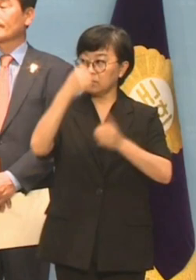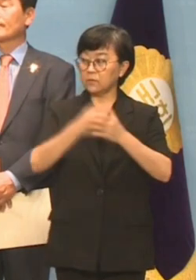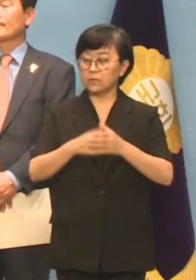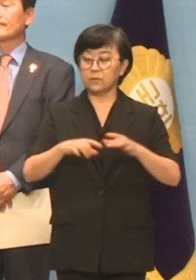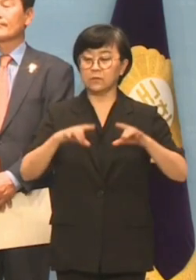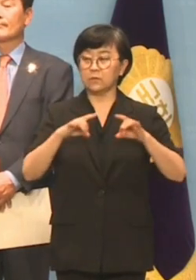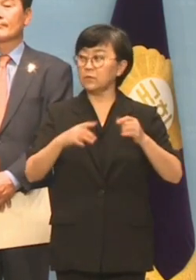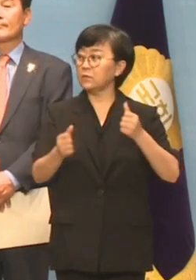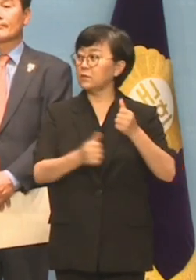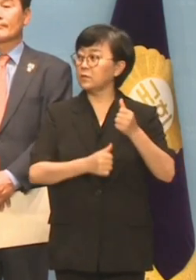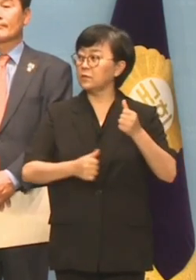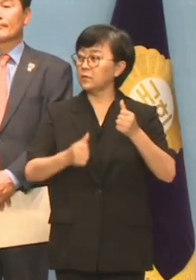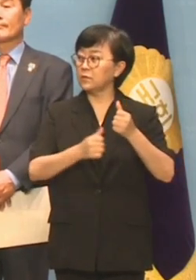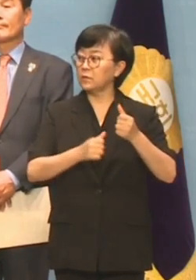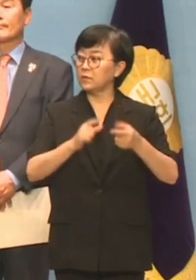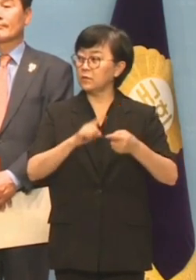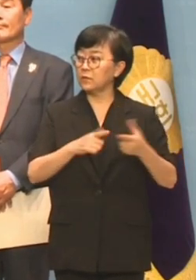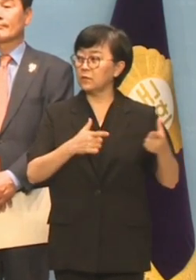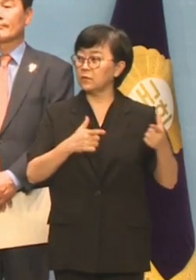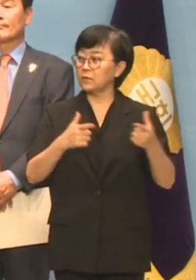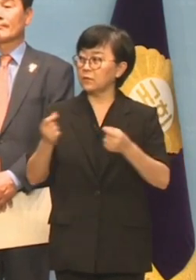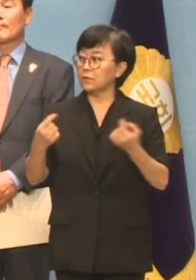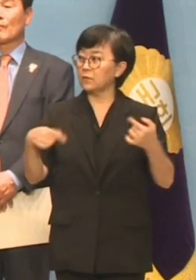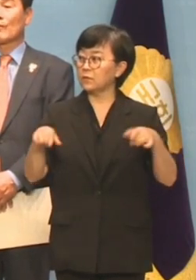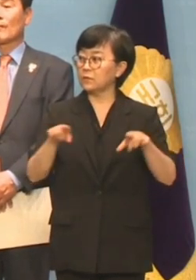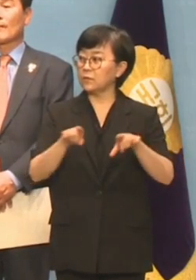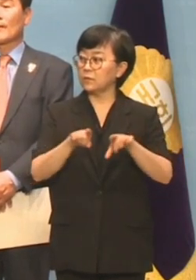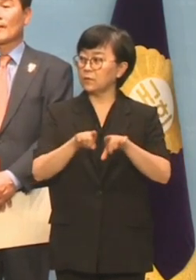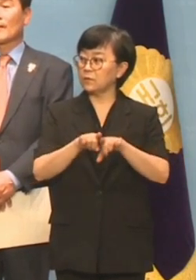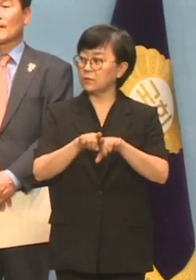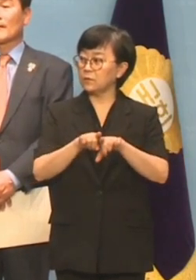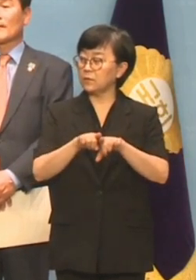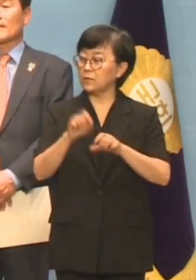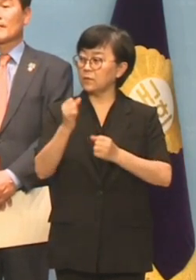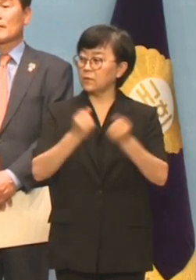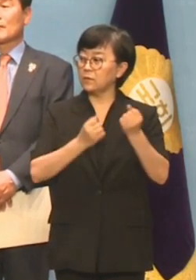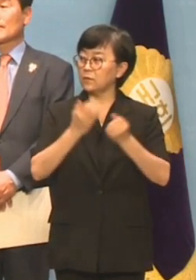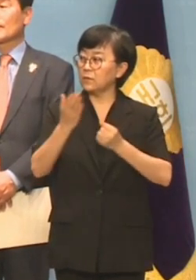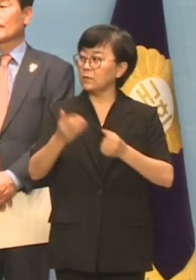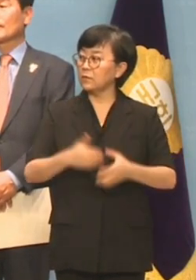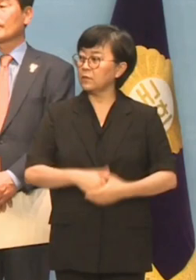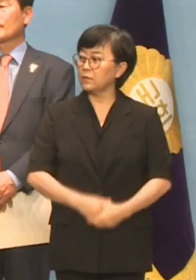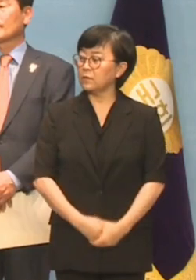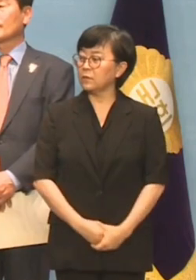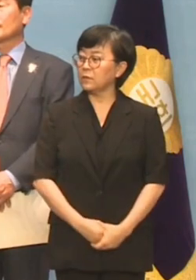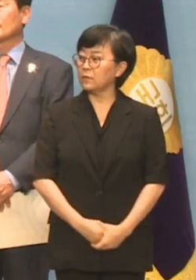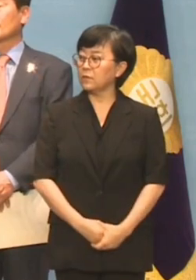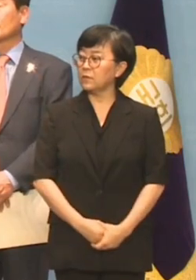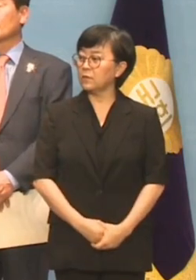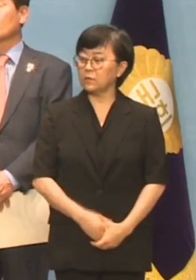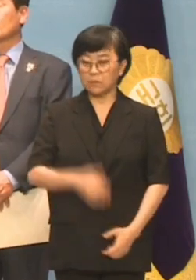과학기술정보통신위원회 더불어민주당 위원들 일동으로 함께 한다는 말씀을 드리겠습니다.